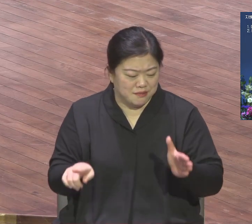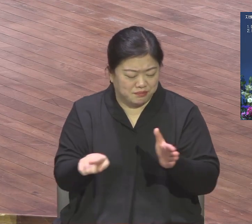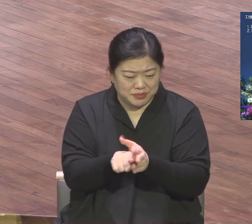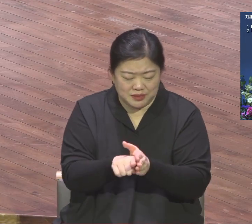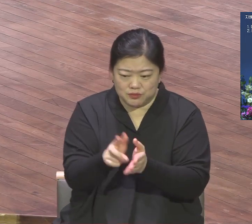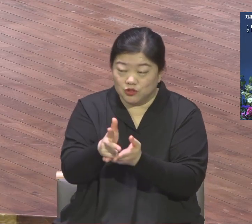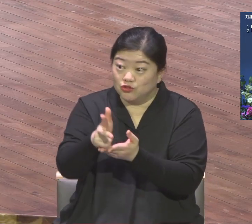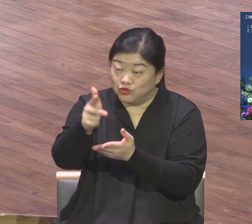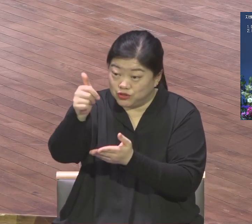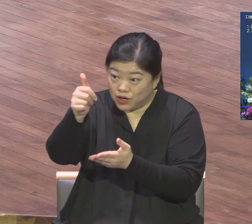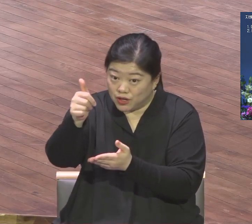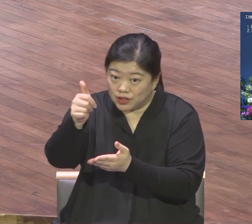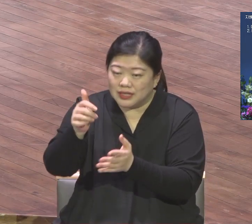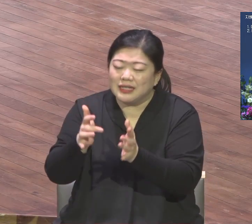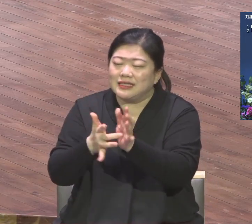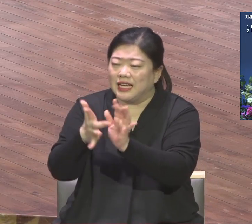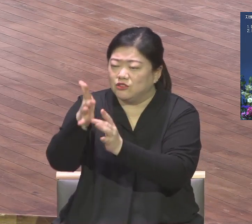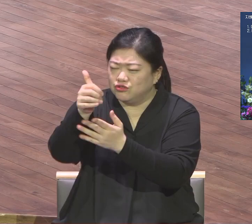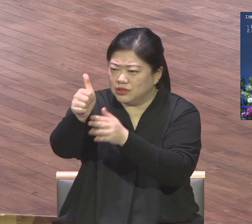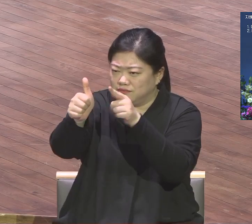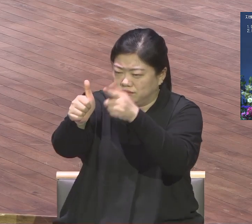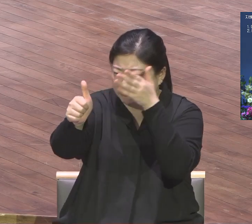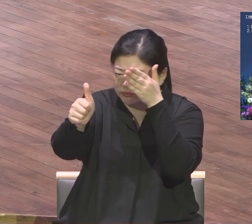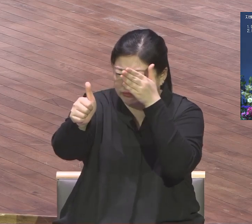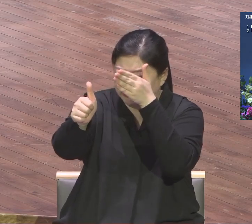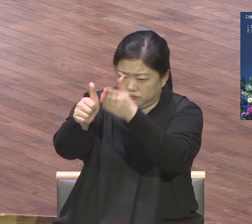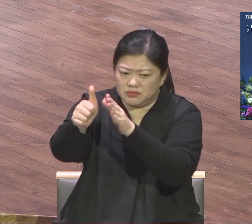온전히 하시는 이 예수를 바라보자.